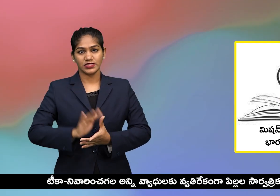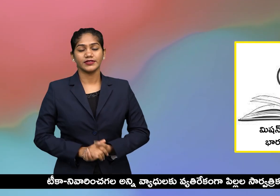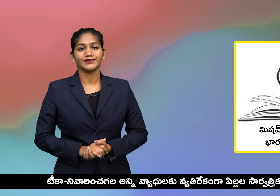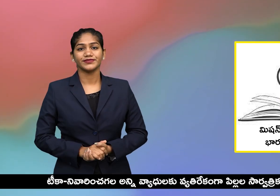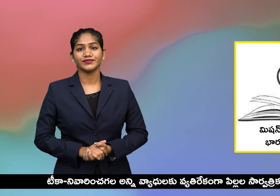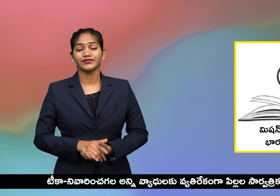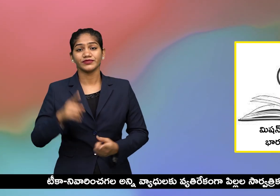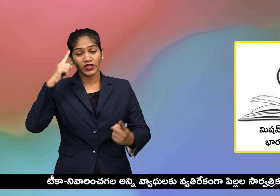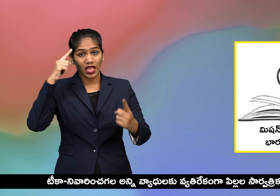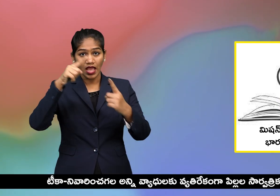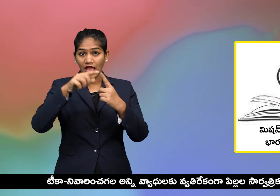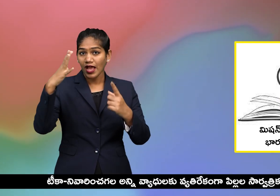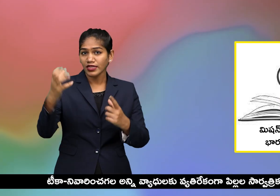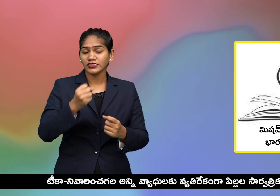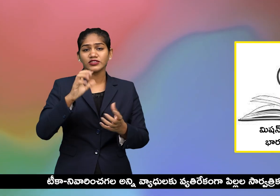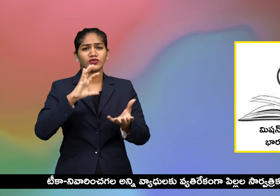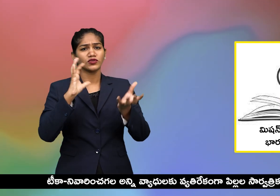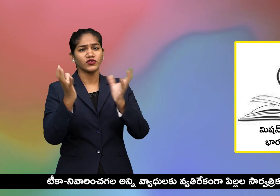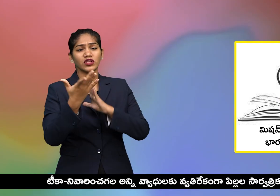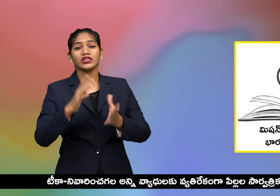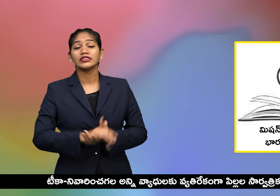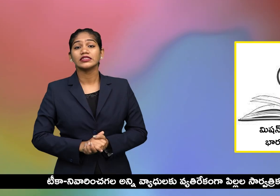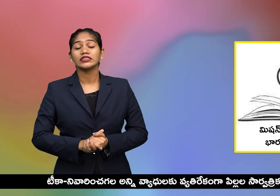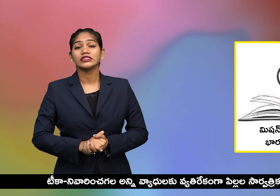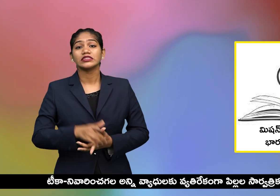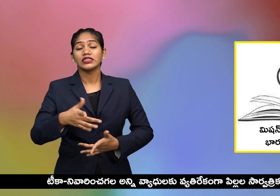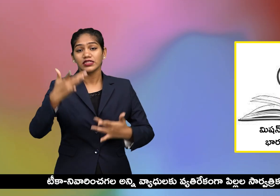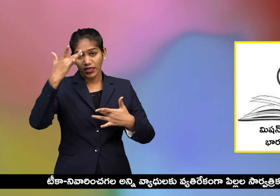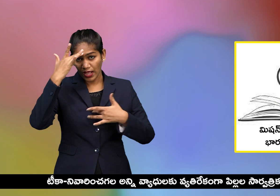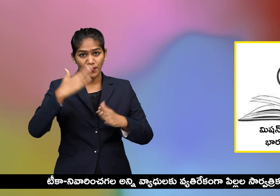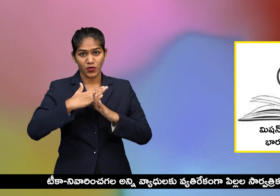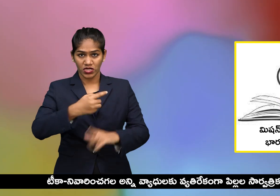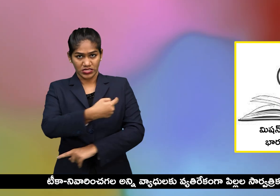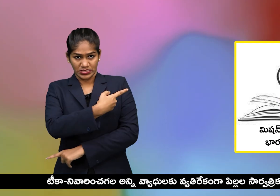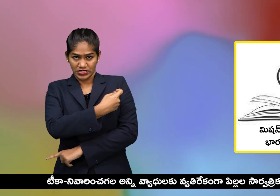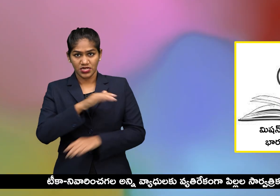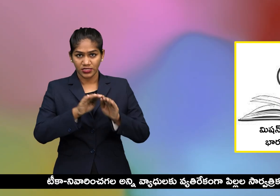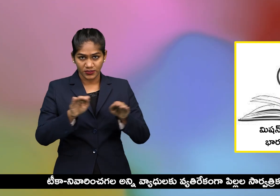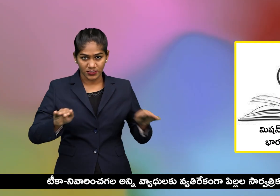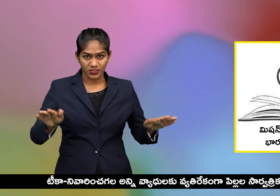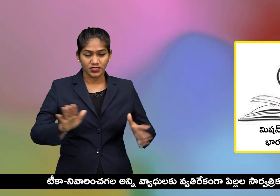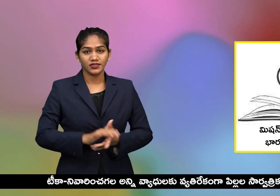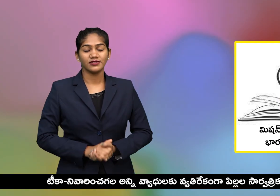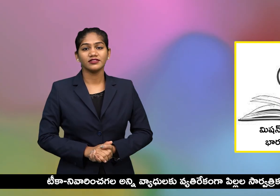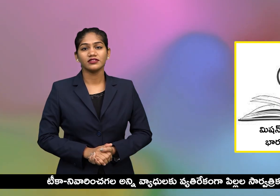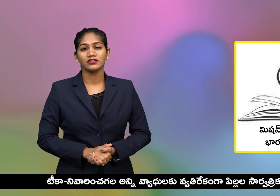టీకా నివారించగల అన్ని వ్యాధులకు వ్యతిరేకంగా పిల్లలకు సార్వత్రిక రోగనిరోధక